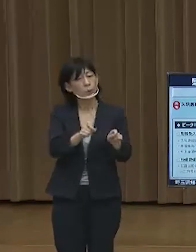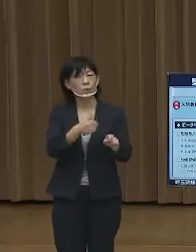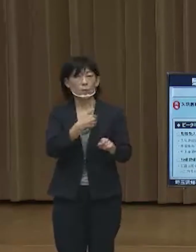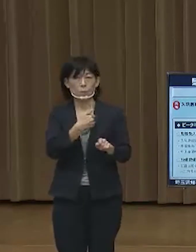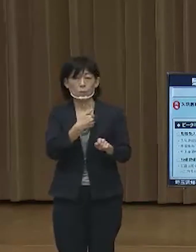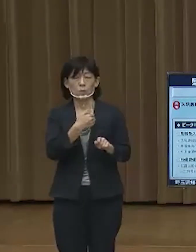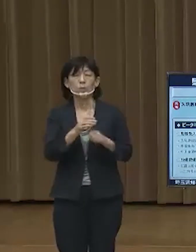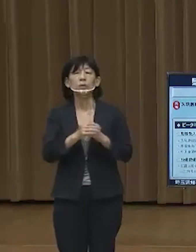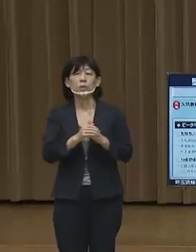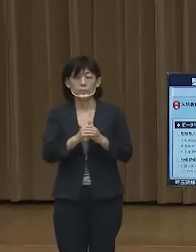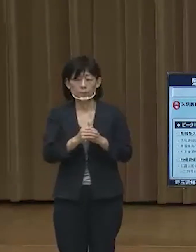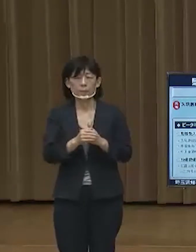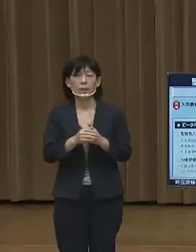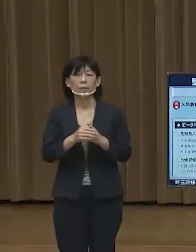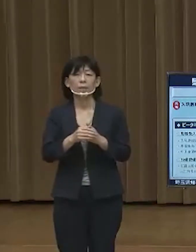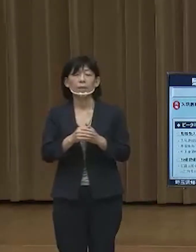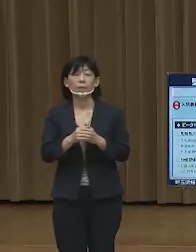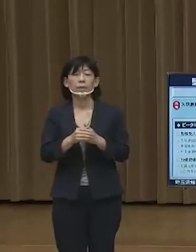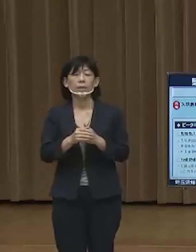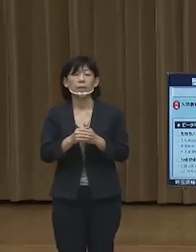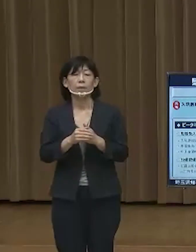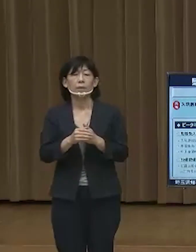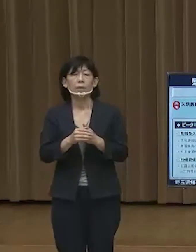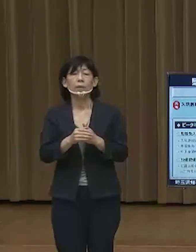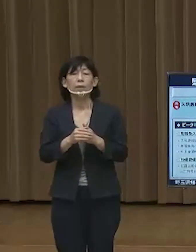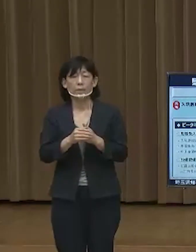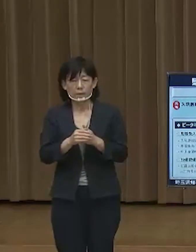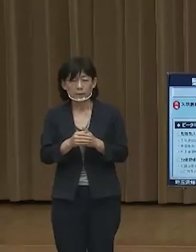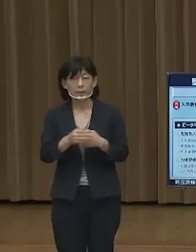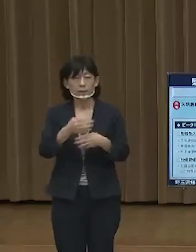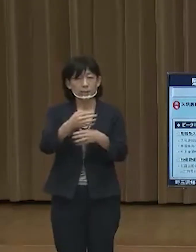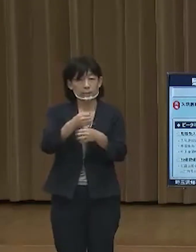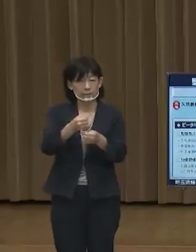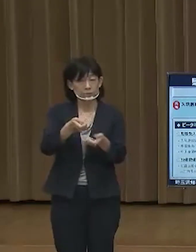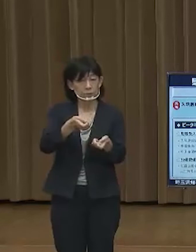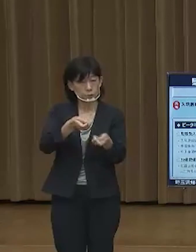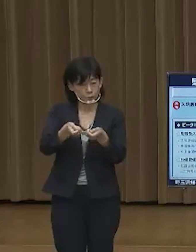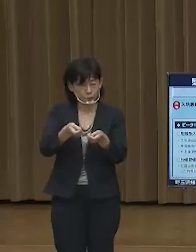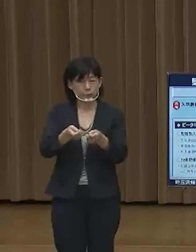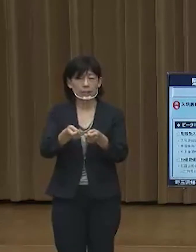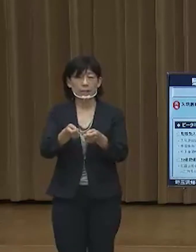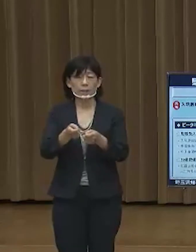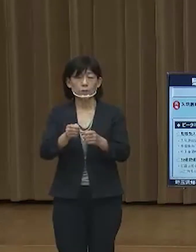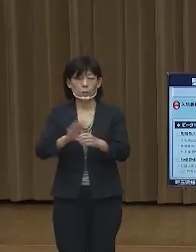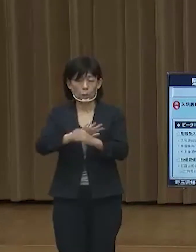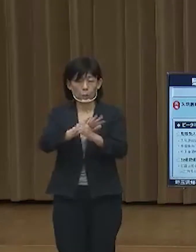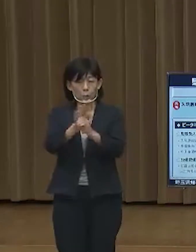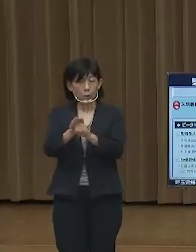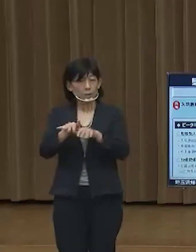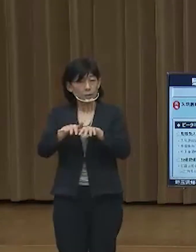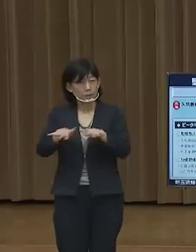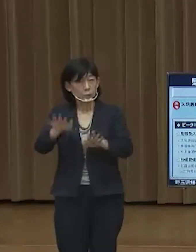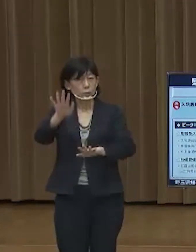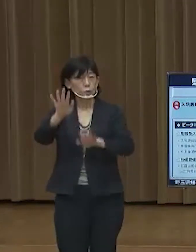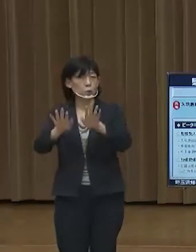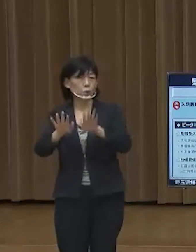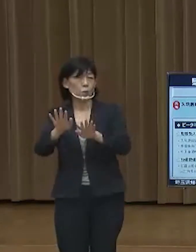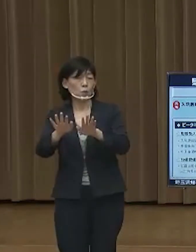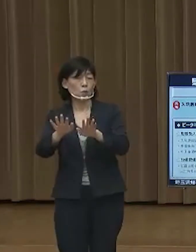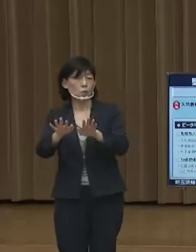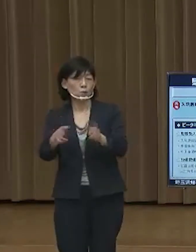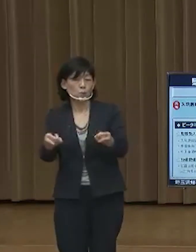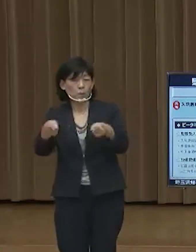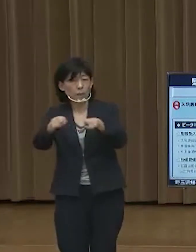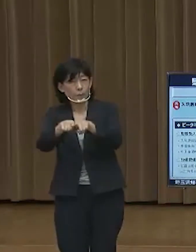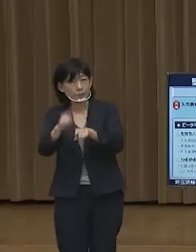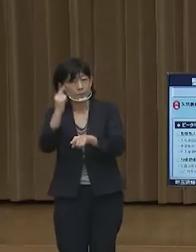時点はどこをうまく何て言うんでしょう、整合性を取っていくかというのはちょっと現状の問題ところと両方見ていく必要